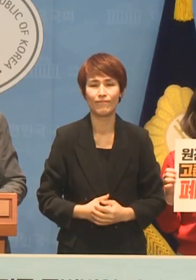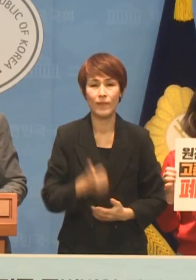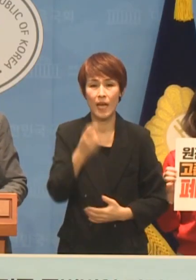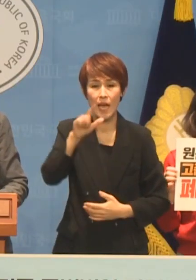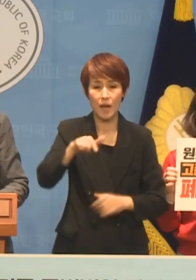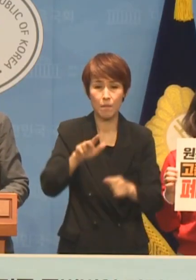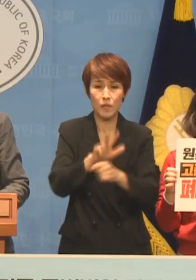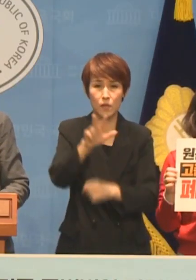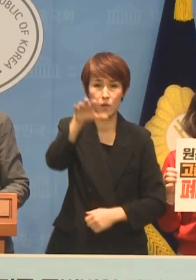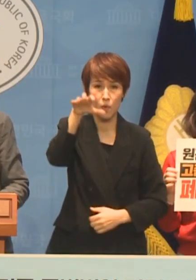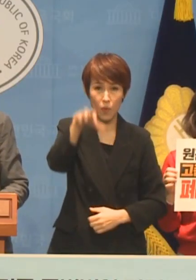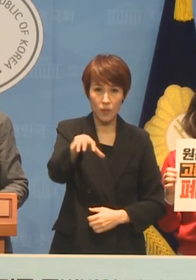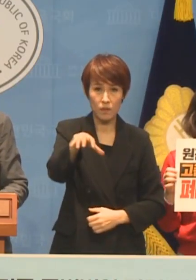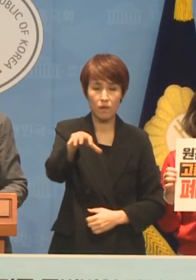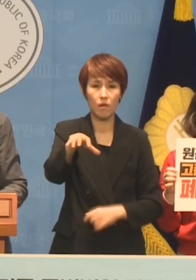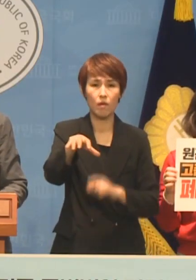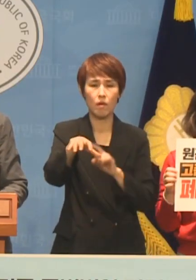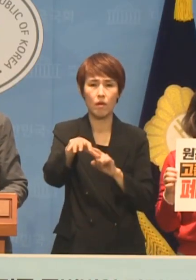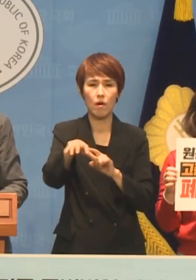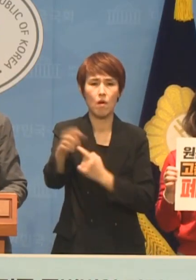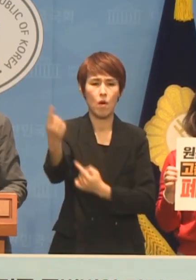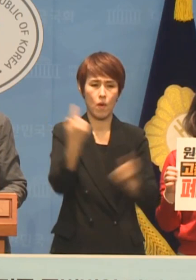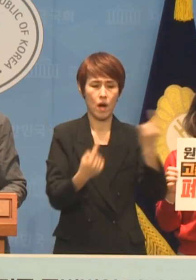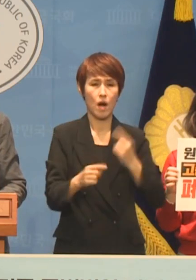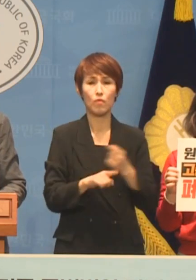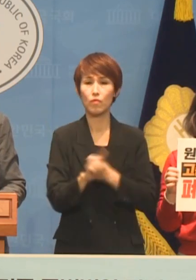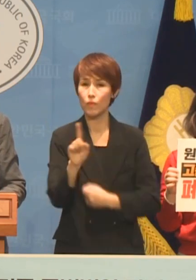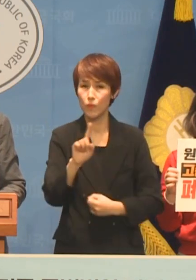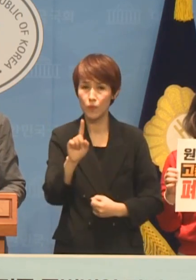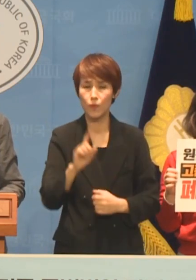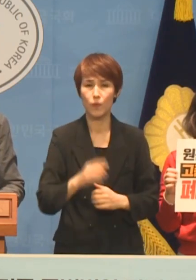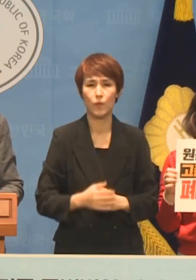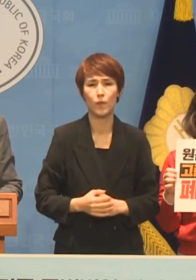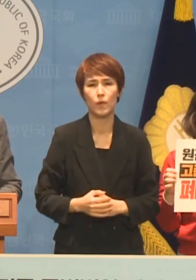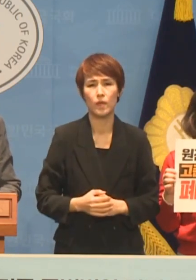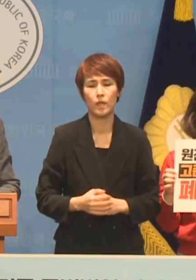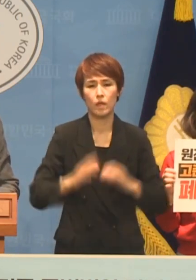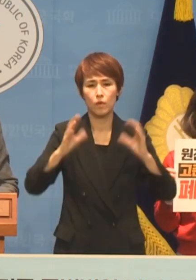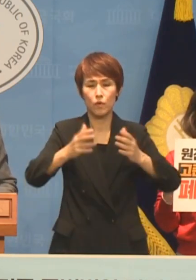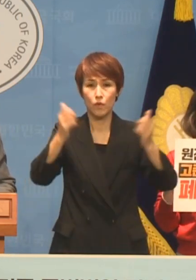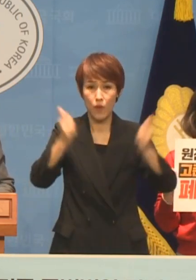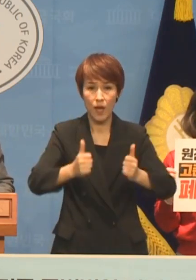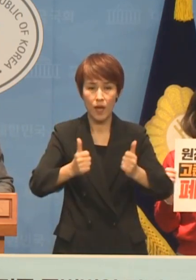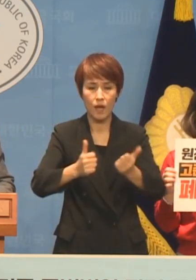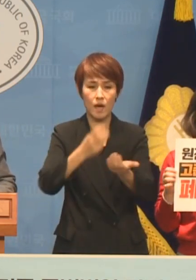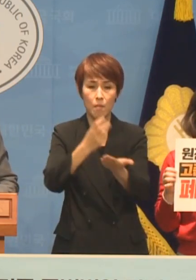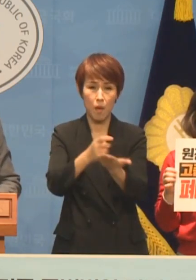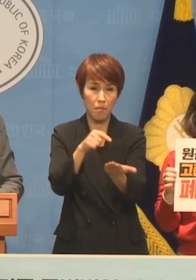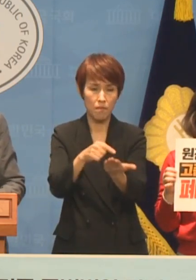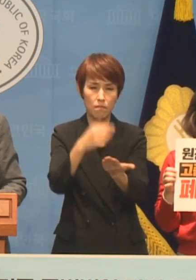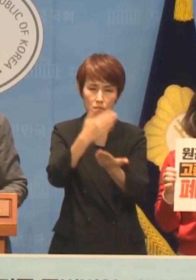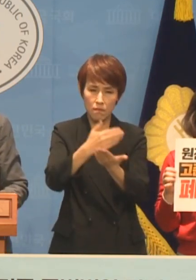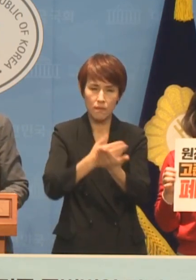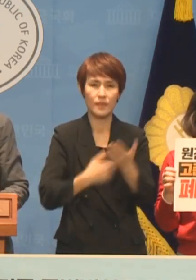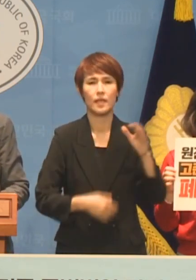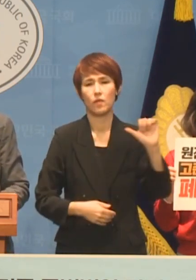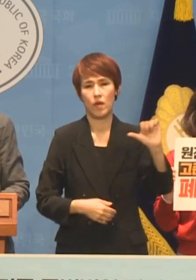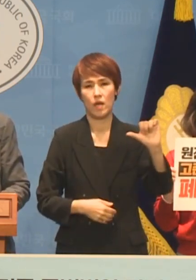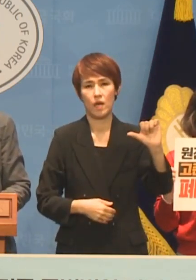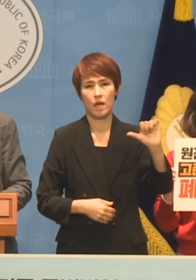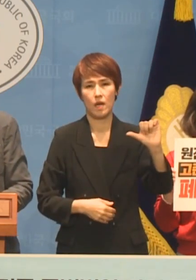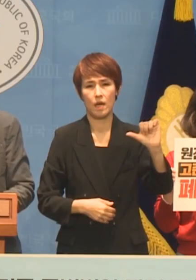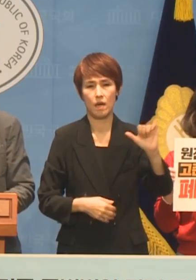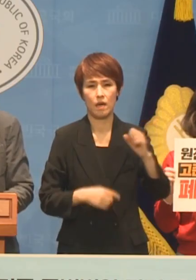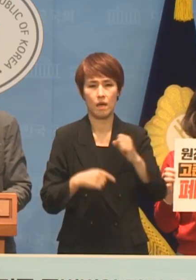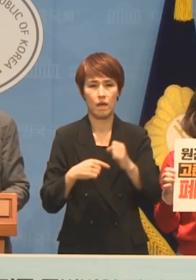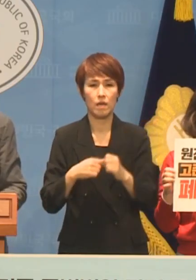핵발전소 지역에서 이렇게 저희들이 올라올 수밖에 없었던 이유는 지금 현재 국회에 발의되어 있는 5건의 고준위